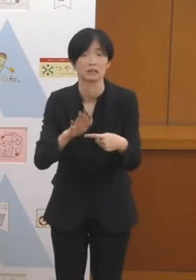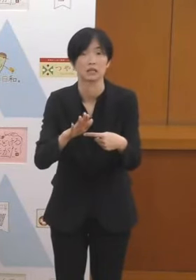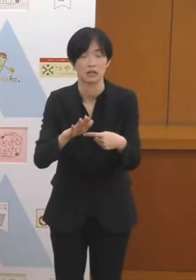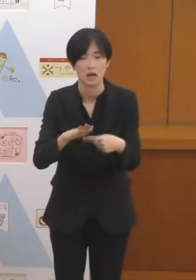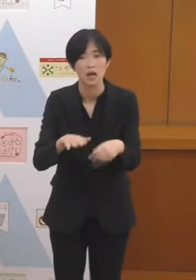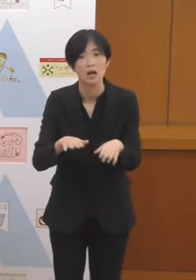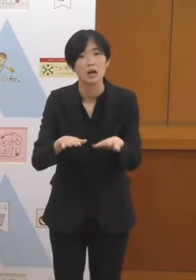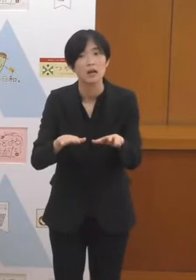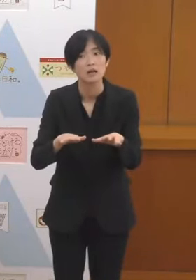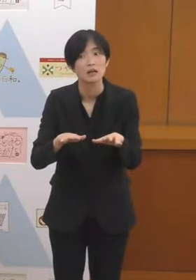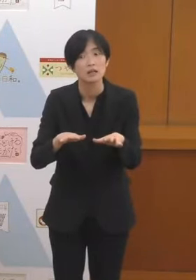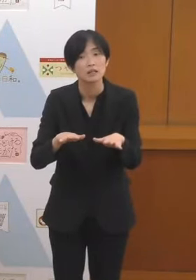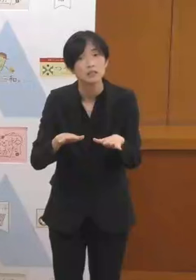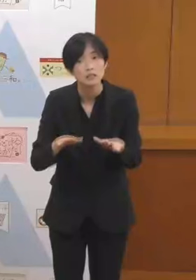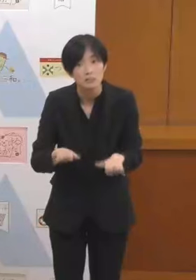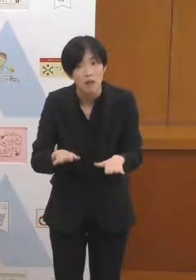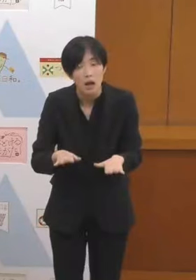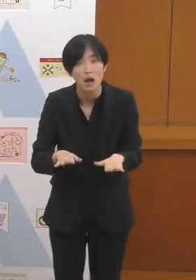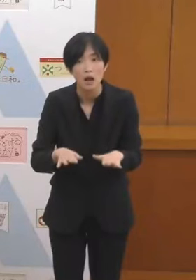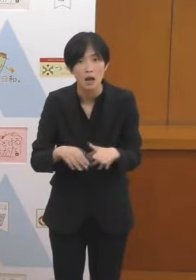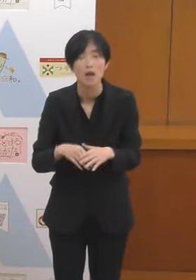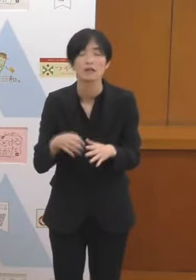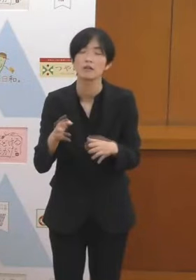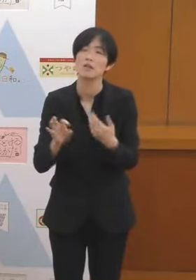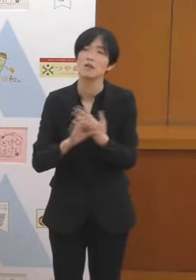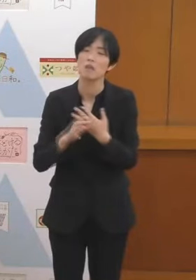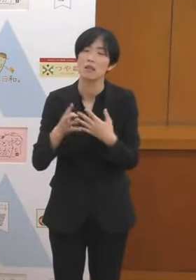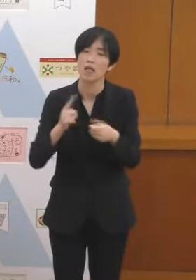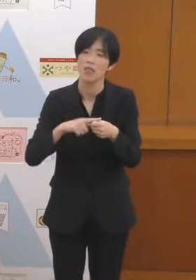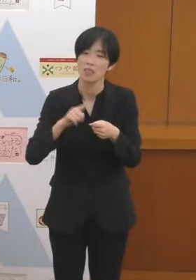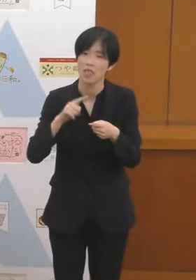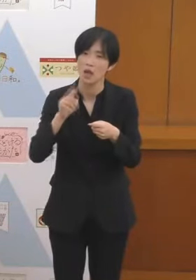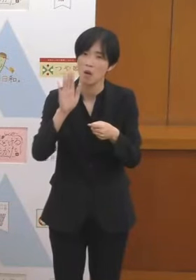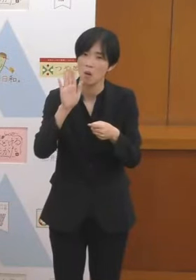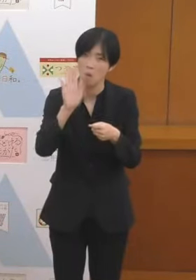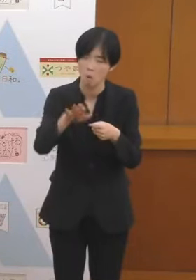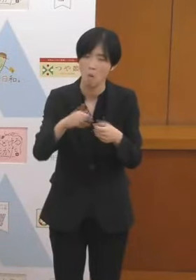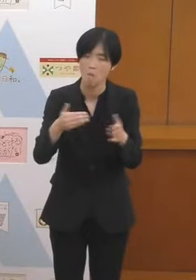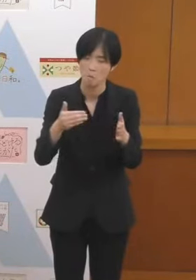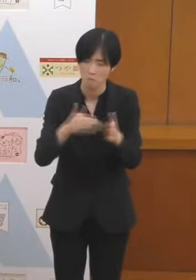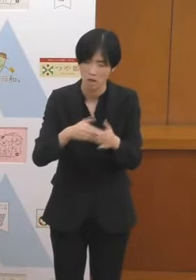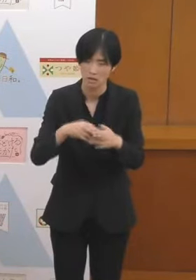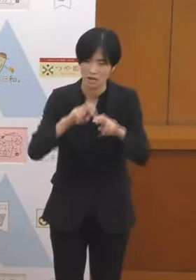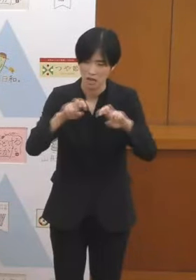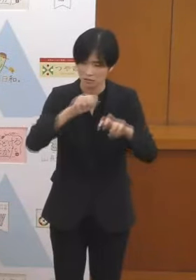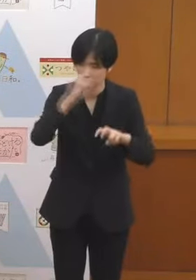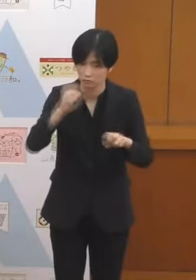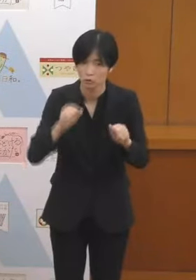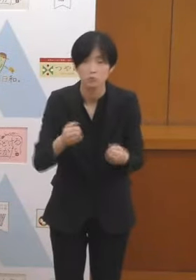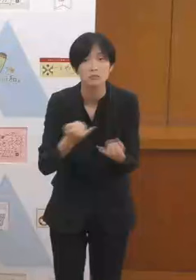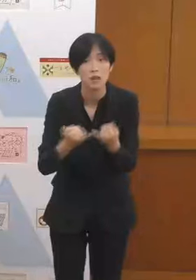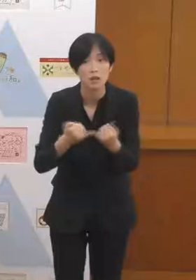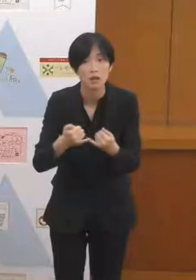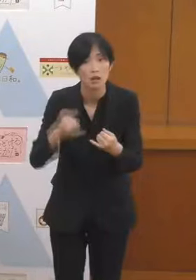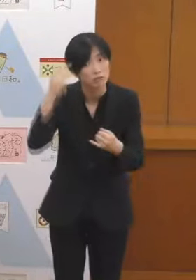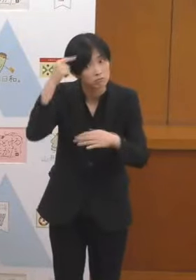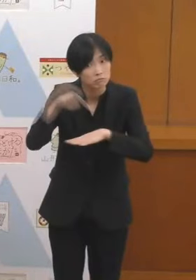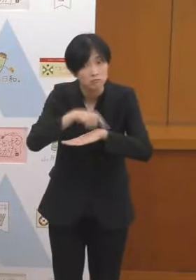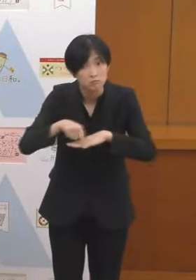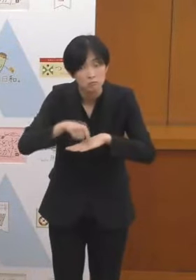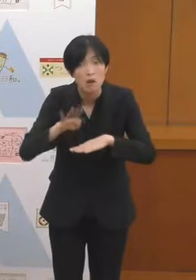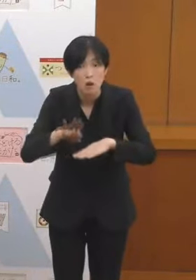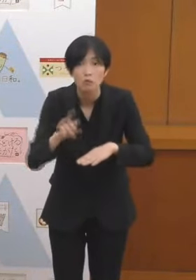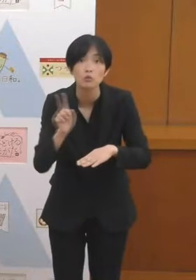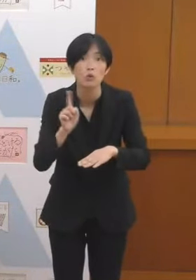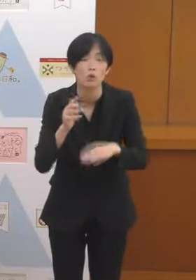そのはいま将来いつ何年後までに作るとかっていうのはもしあればちょっと教えていただきたいんですけどうんはい